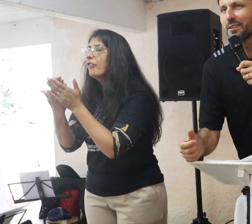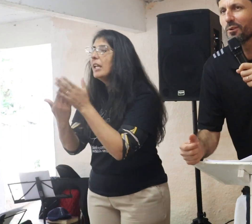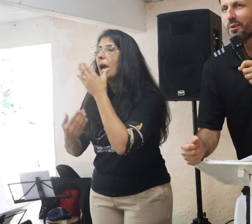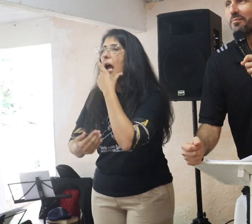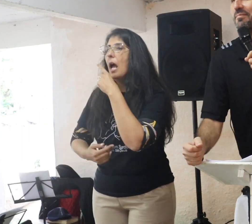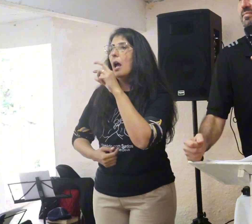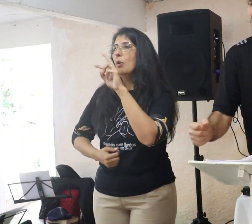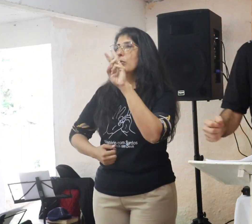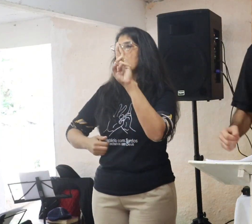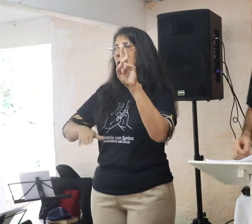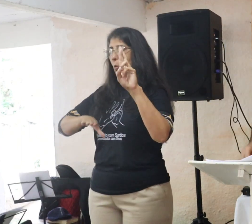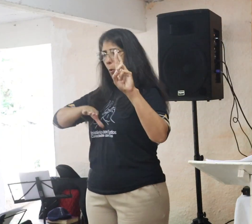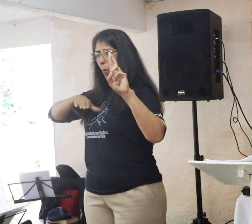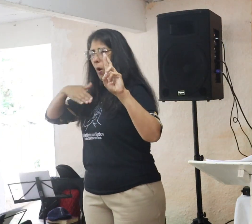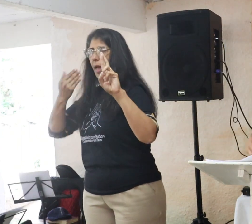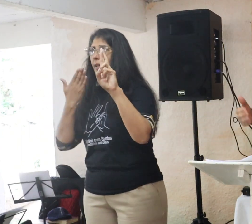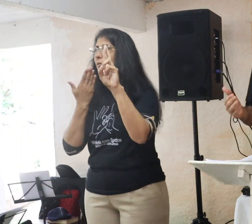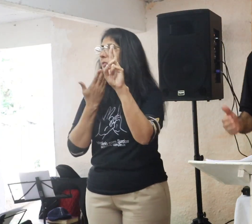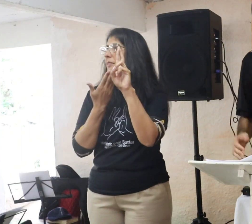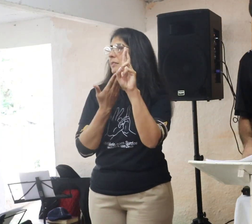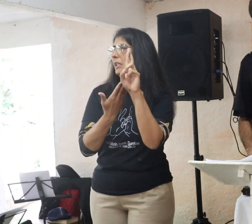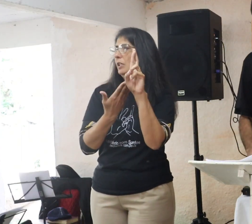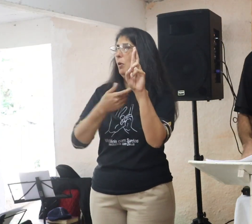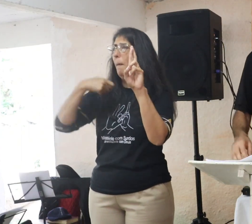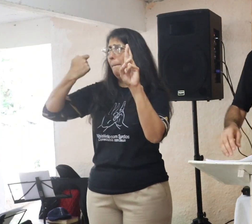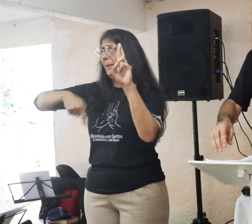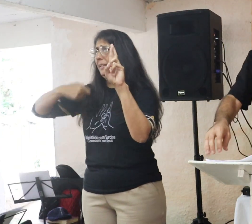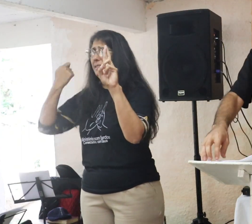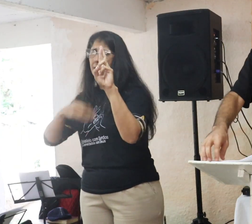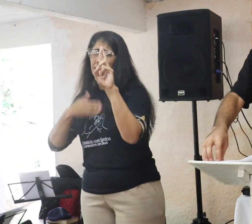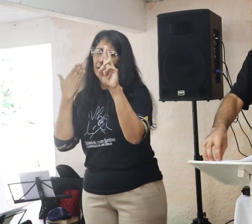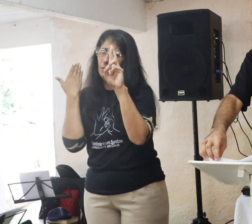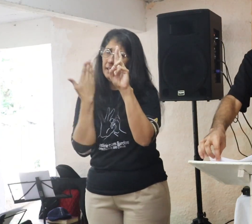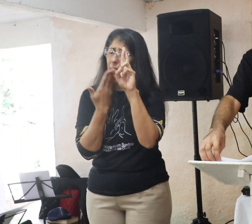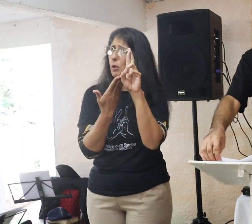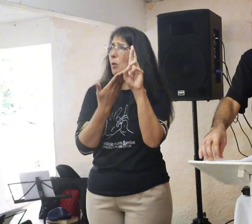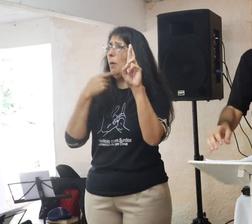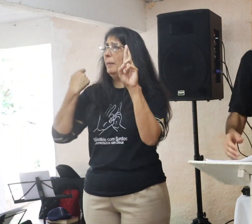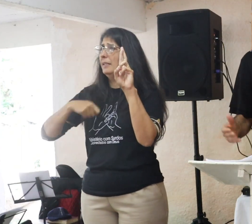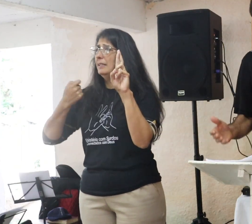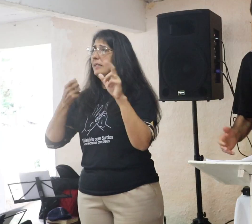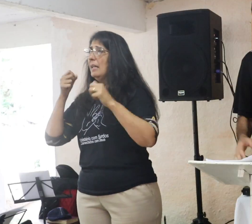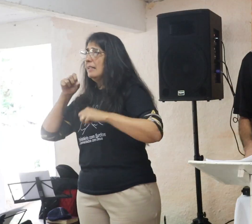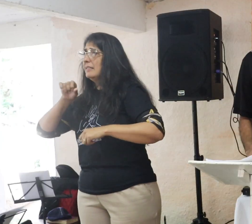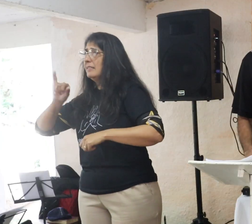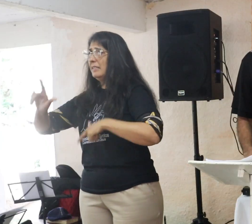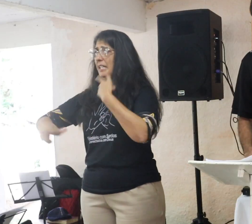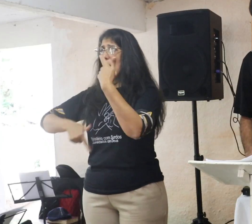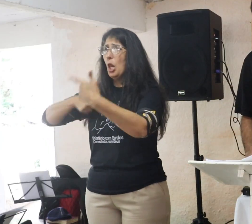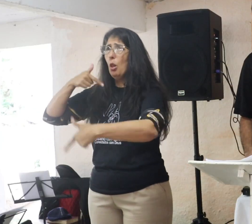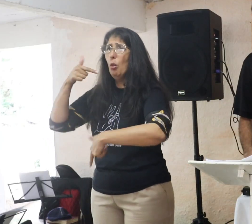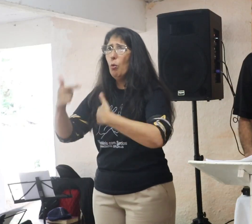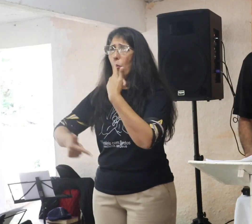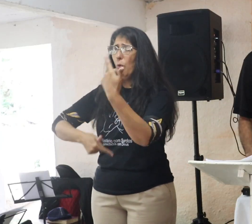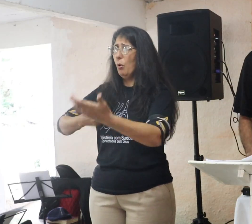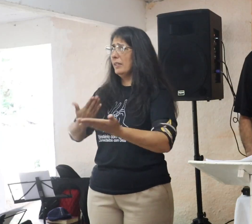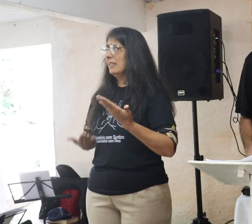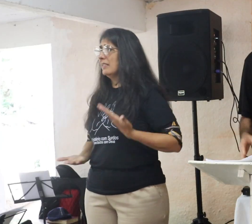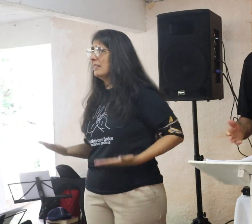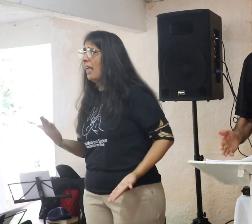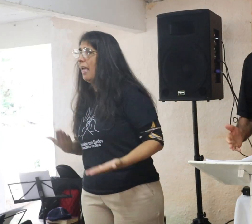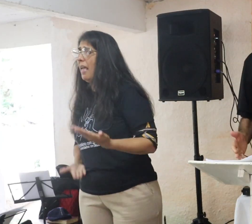pelo Senhor, na dependência do Senhor. Quando as lutas no serviço ao Senhor forem muito